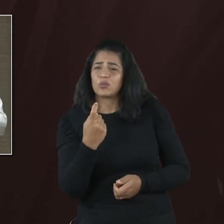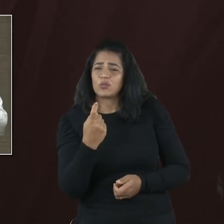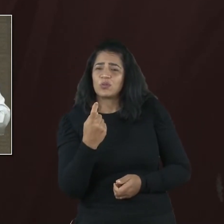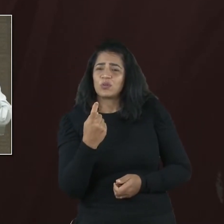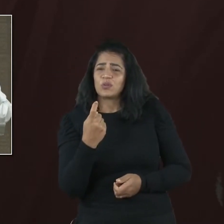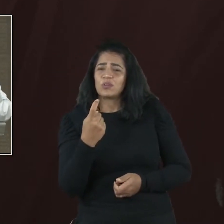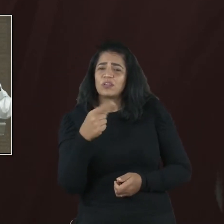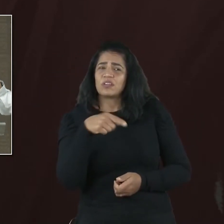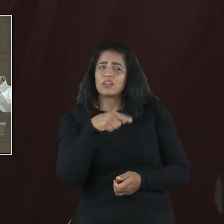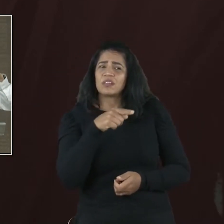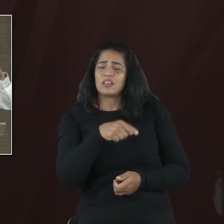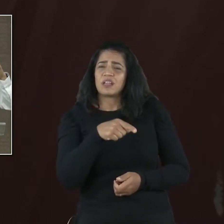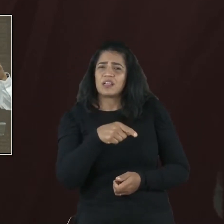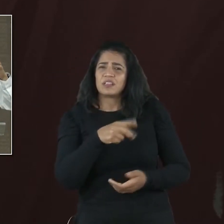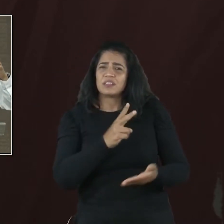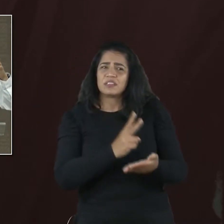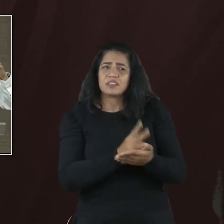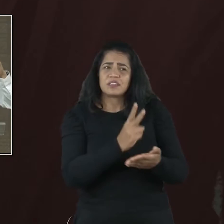onipresente e